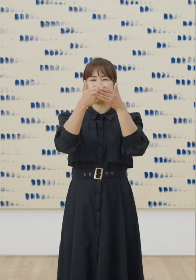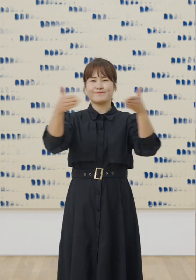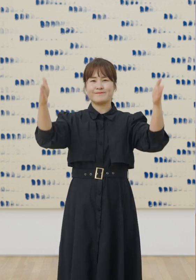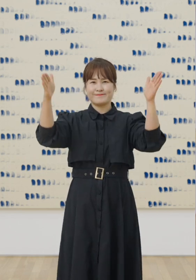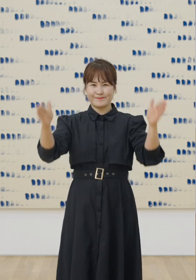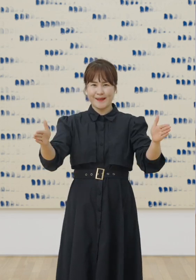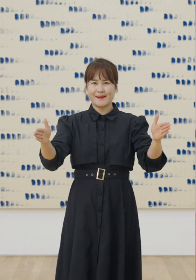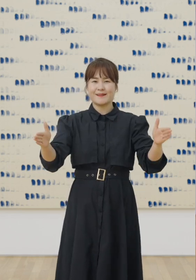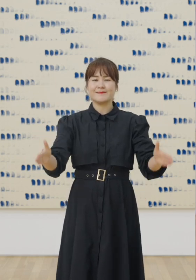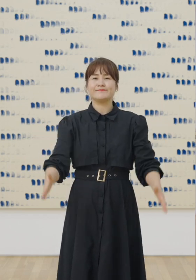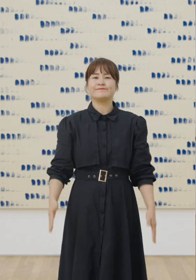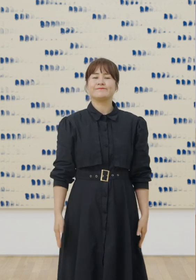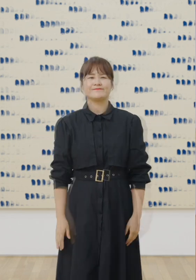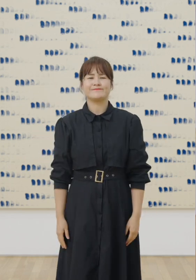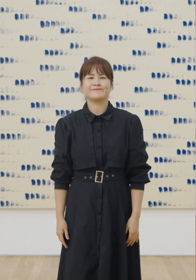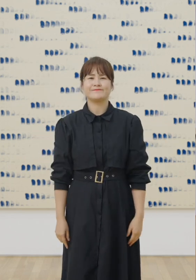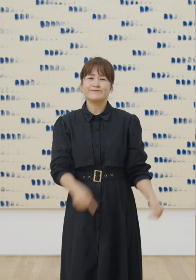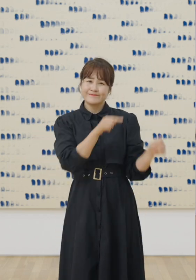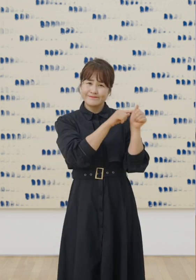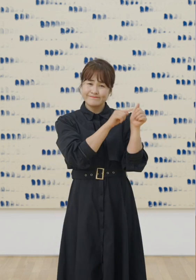이우환 공간의 5번째 방입니다.